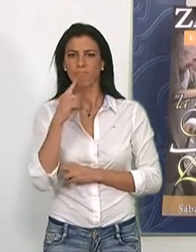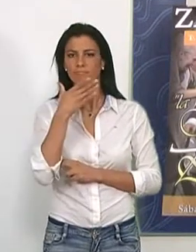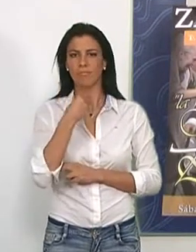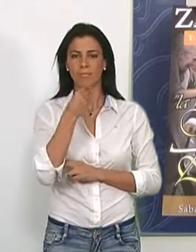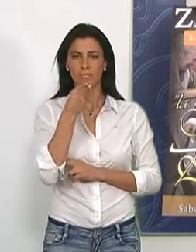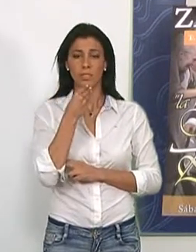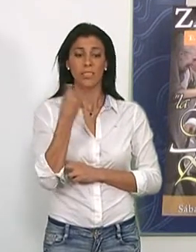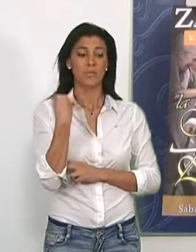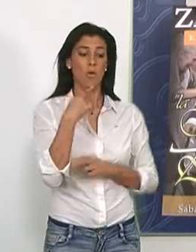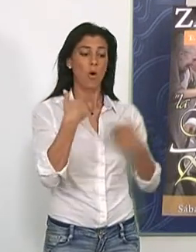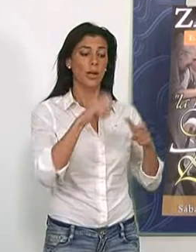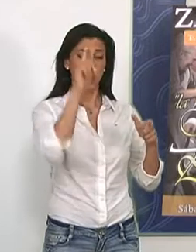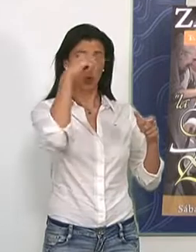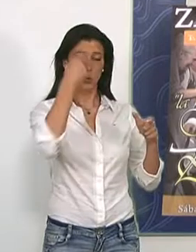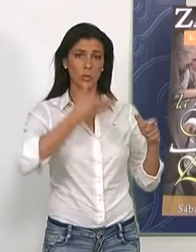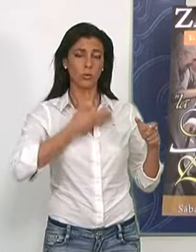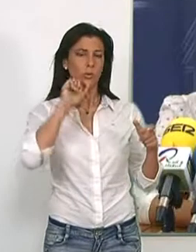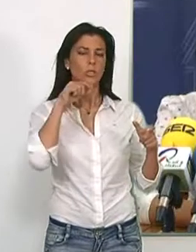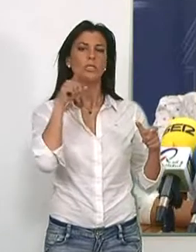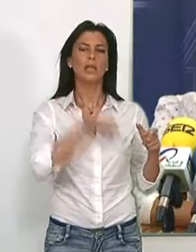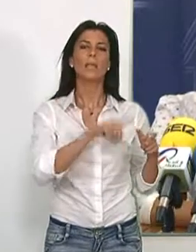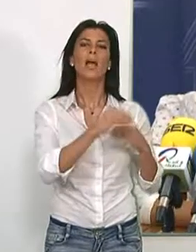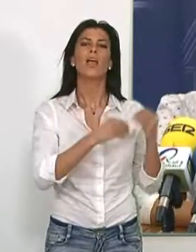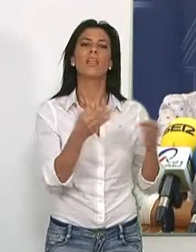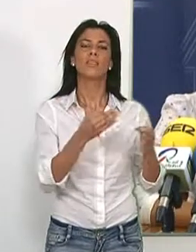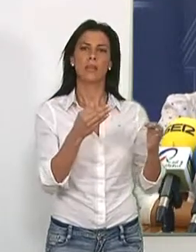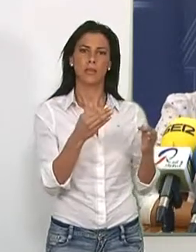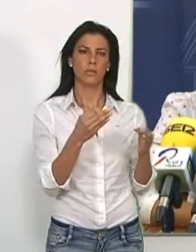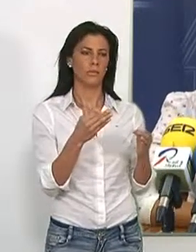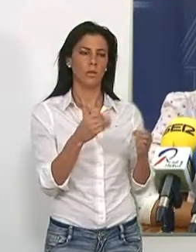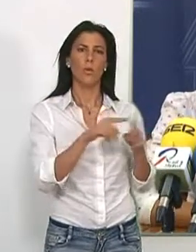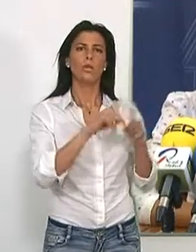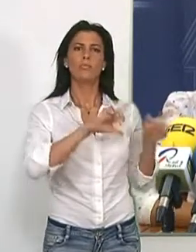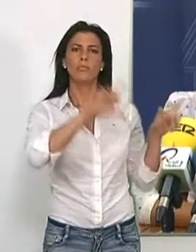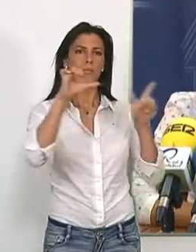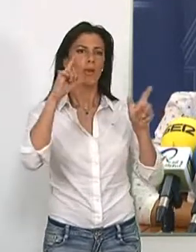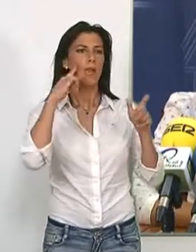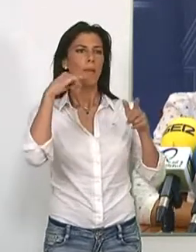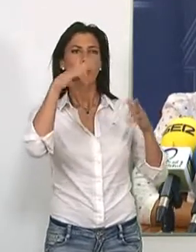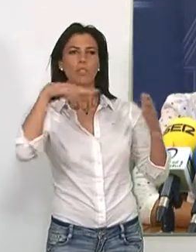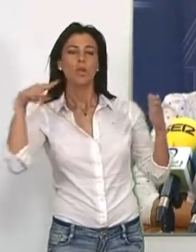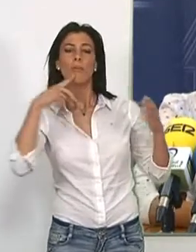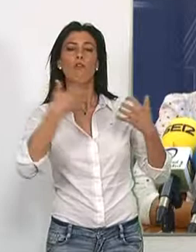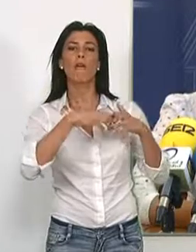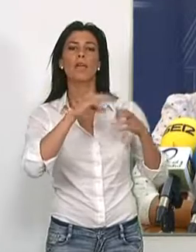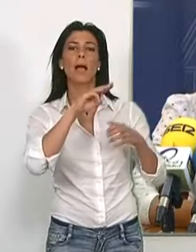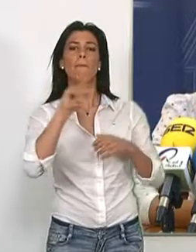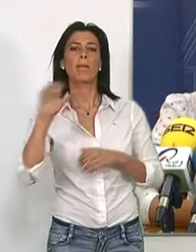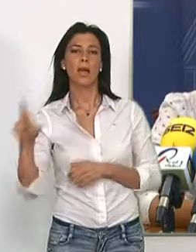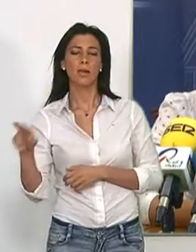verbena de la paloma el área de cultura del ayuntamiento de Madrid también llevará a cabo muestras pictóricas En la fábrica del Pilar o bien en